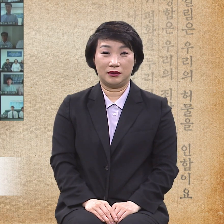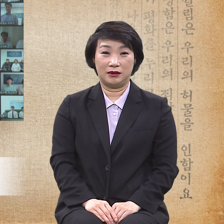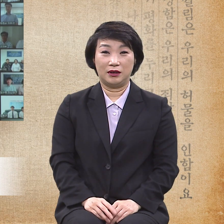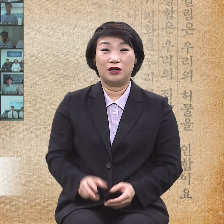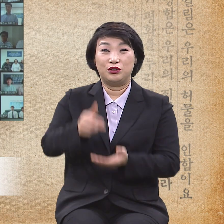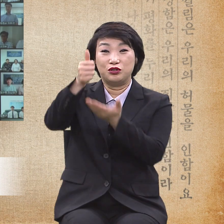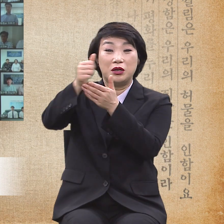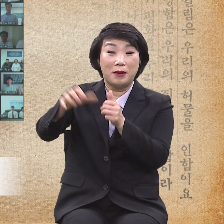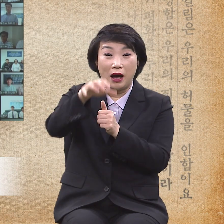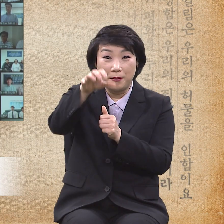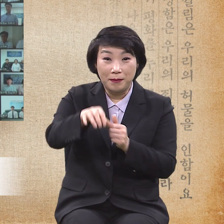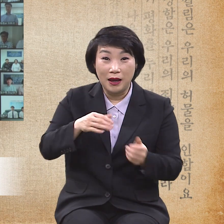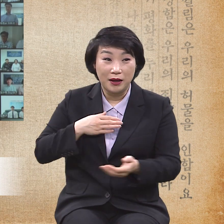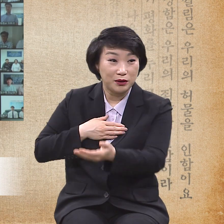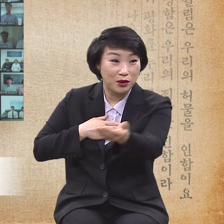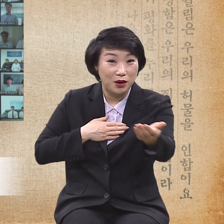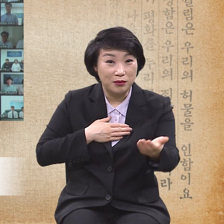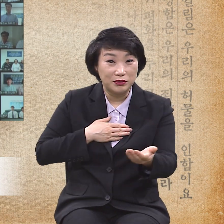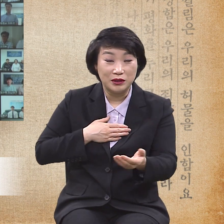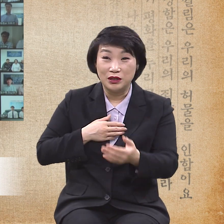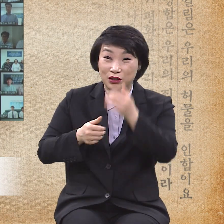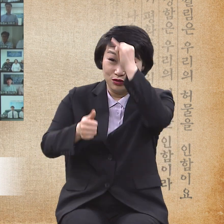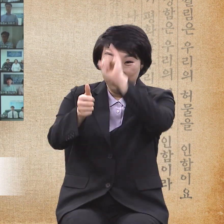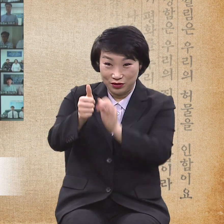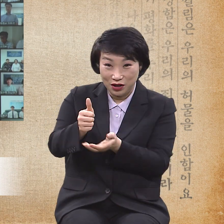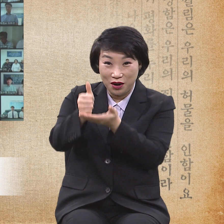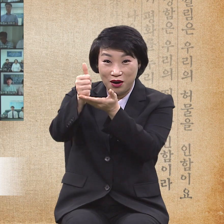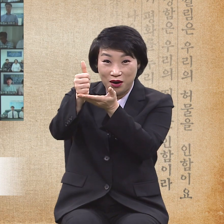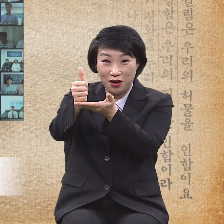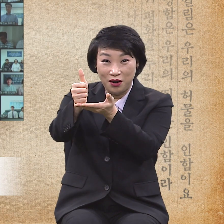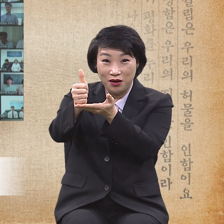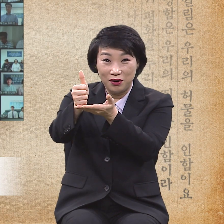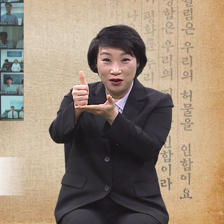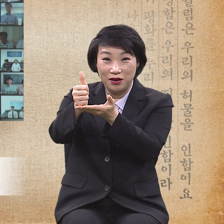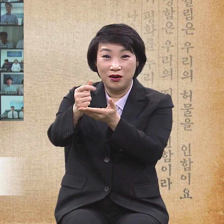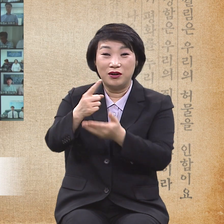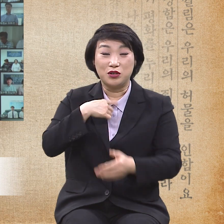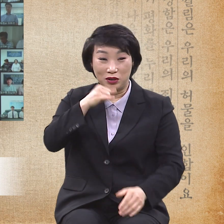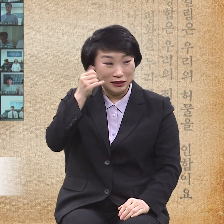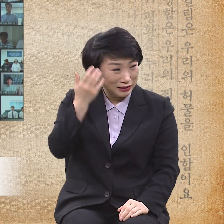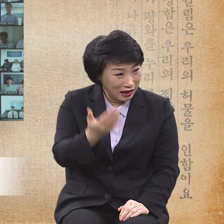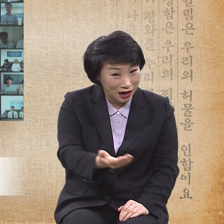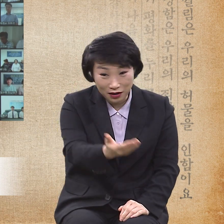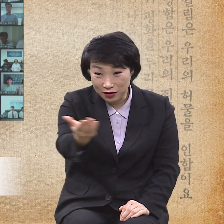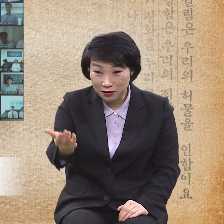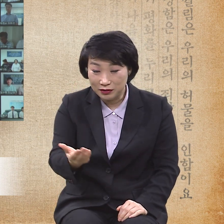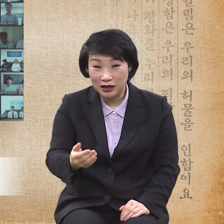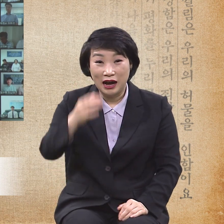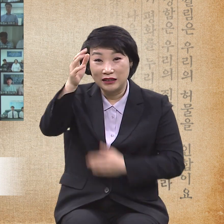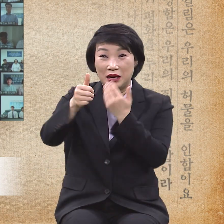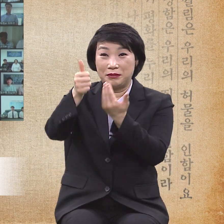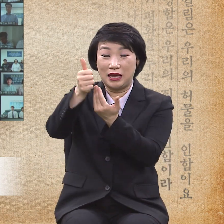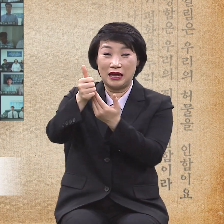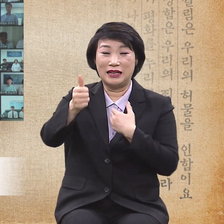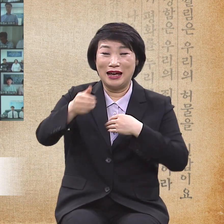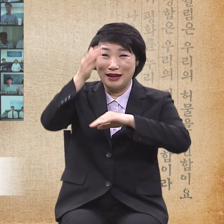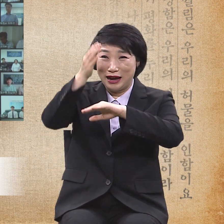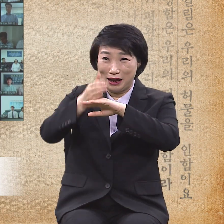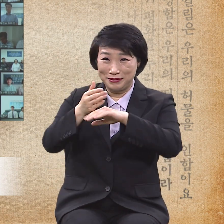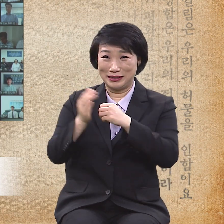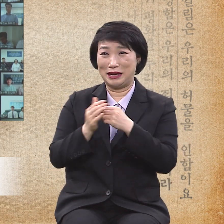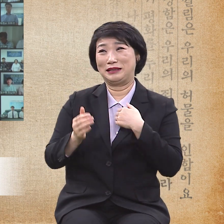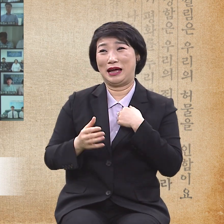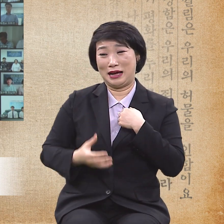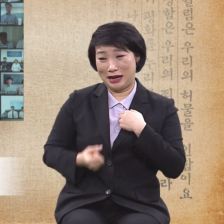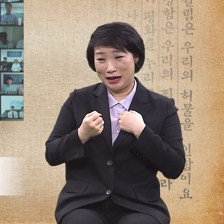주님 앞에 충성을 억세게 받던가 하나님 앞에 감사해서